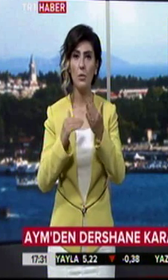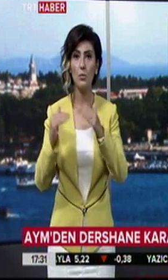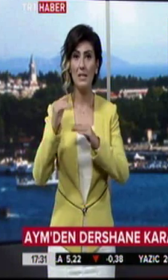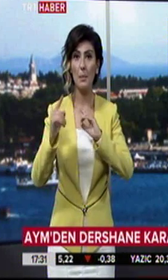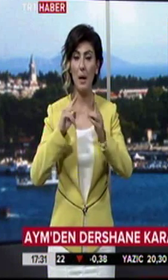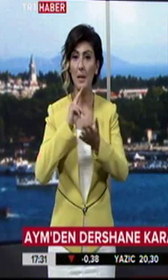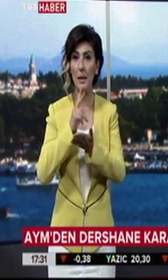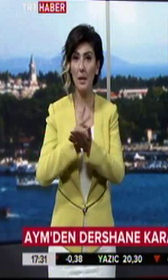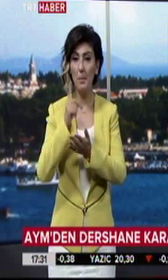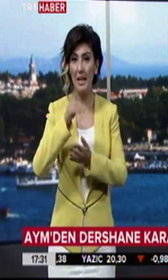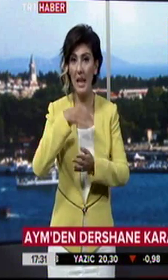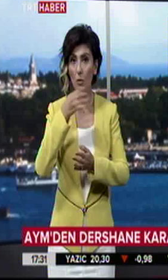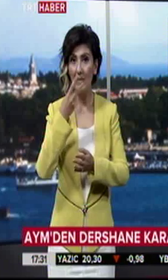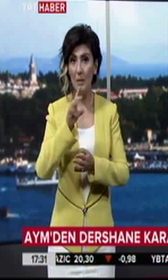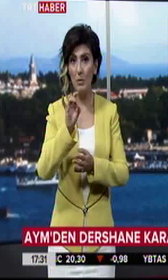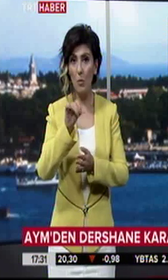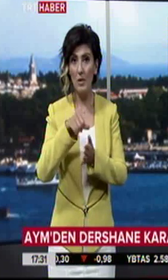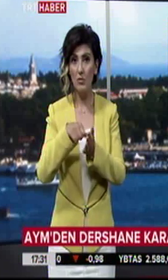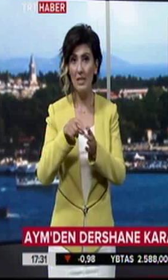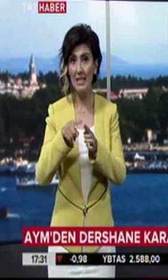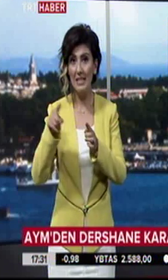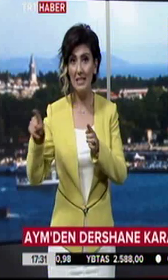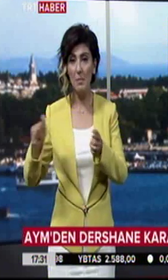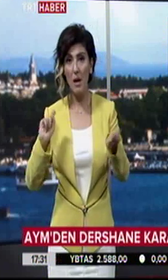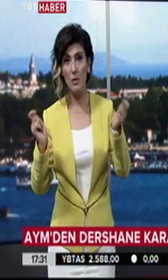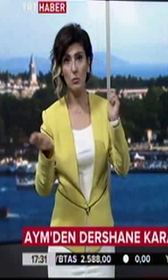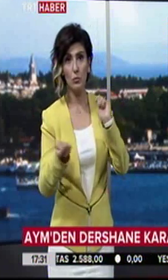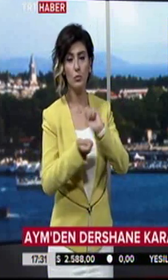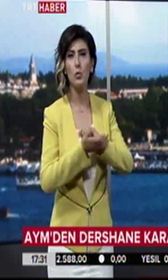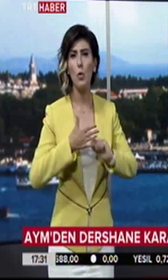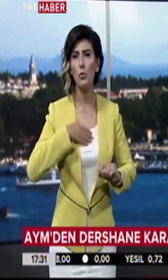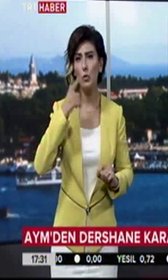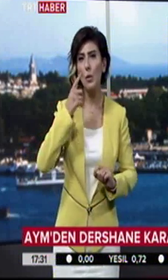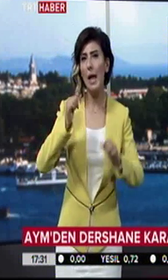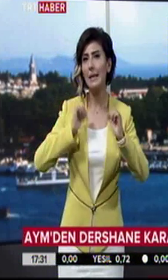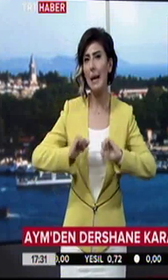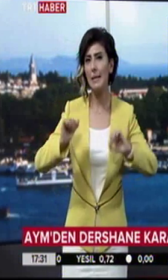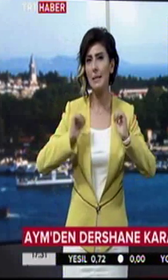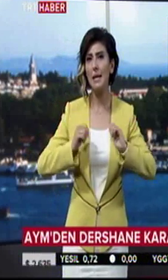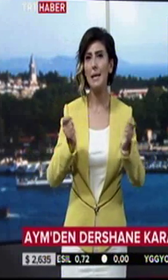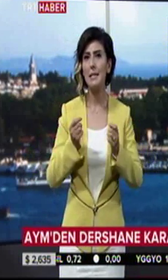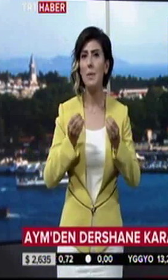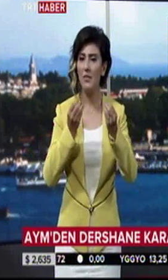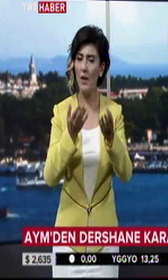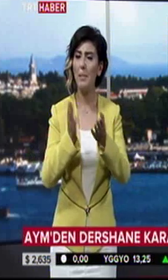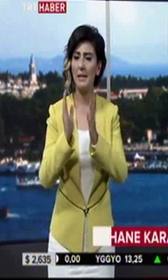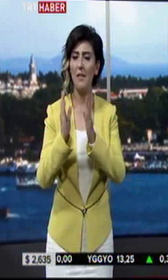kararıyla 1 Eylül 2015 itibariyle dönüştürülmesi öngörülen dershaneler hizmet vermeye devam